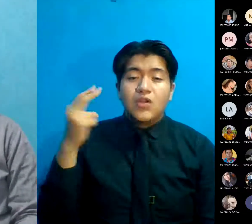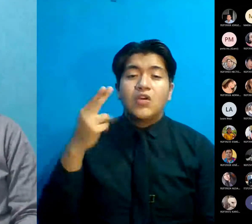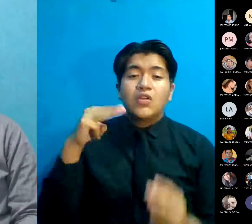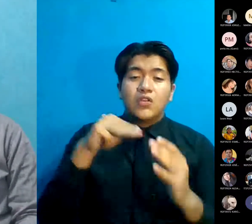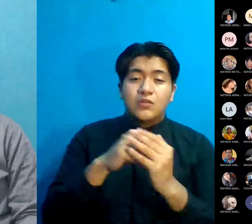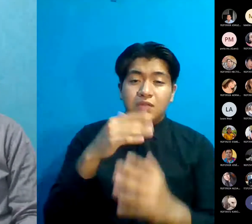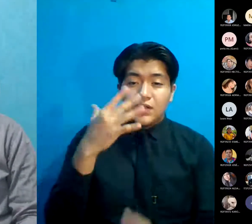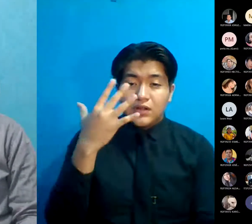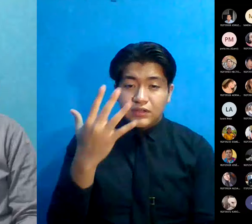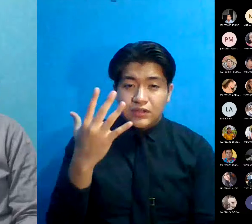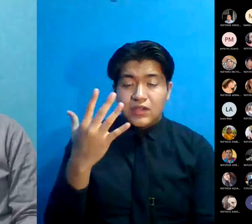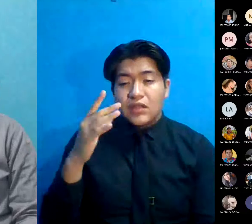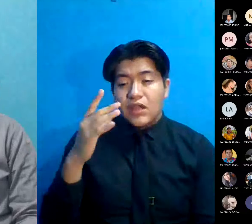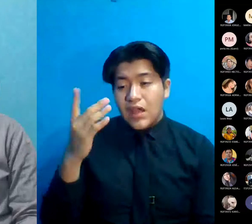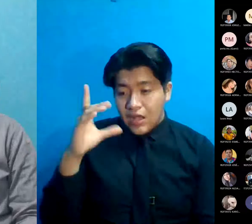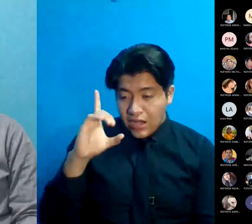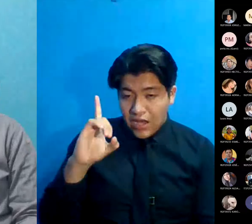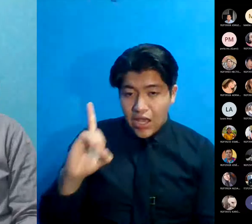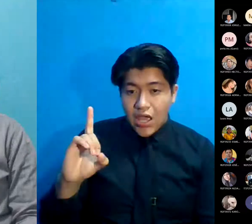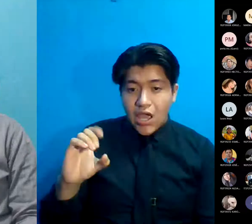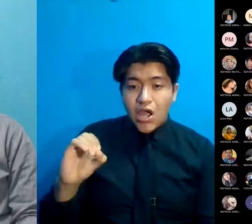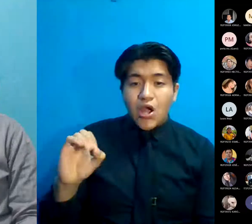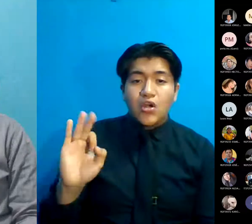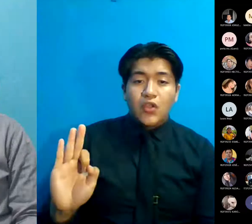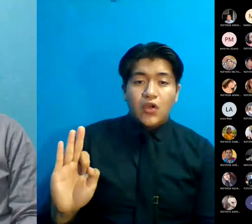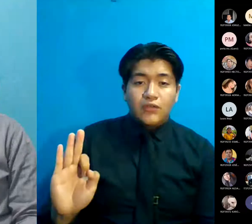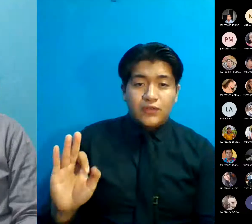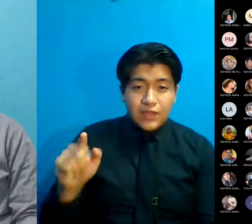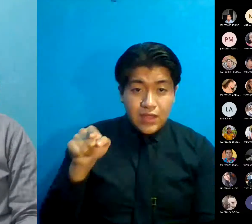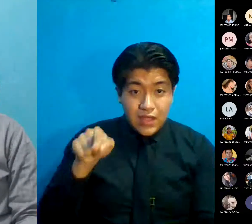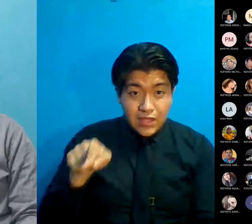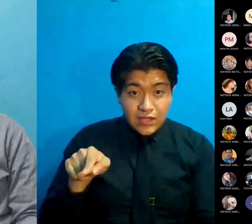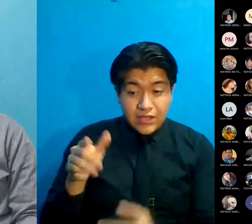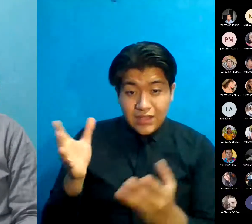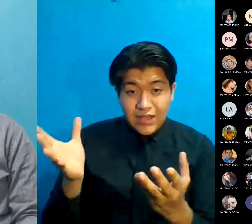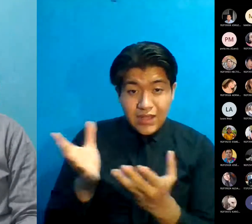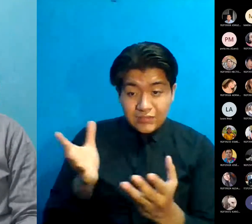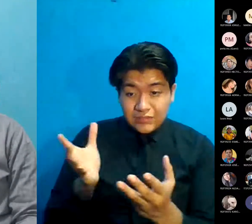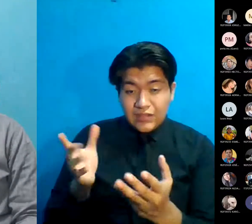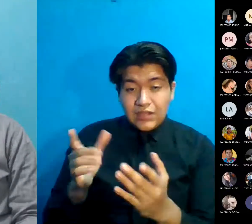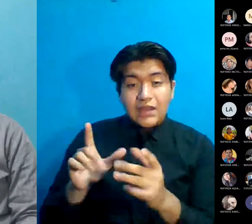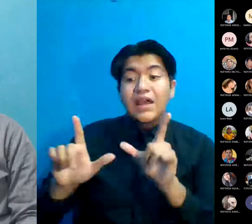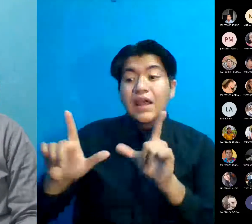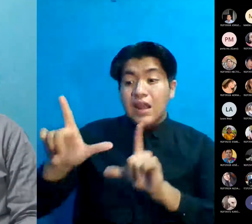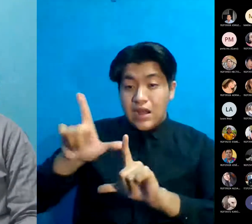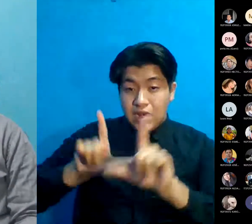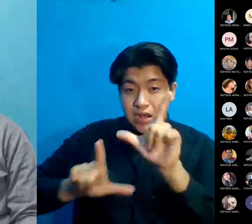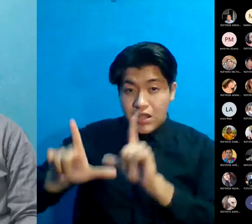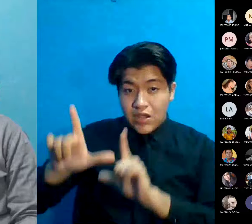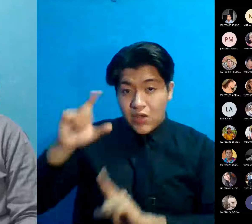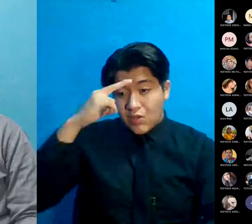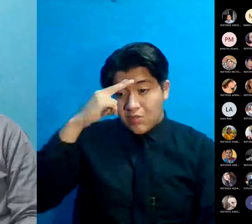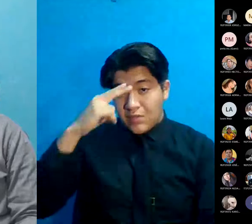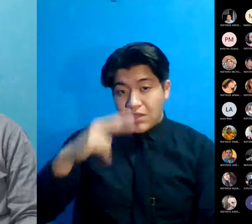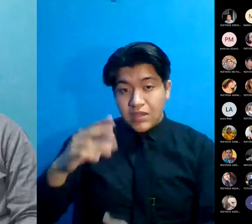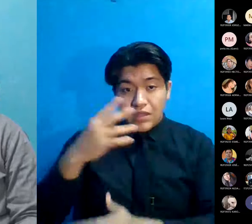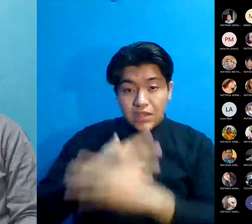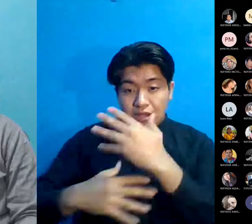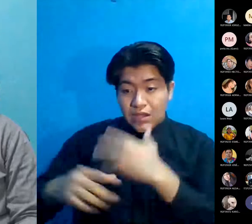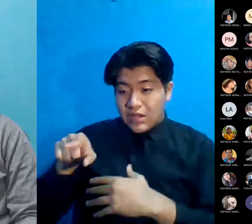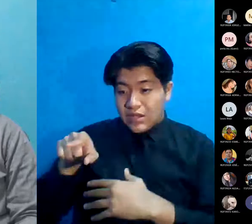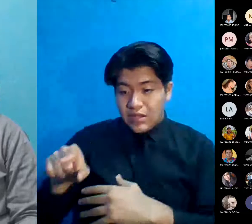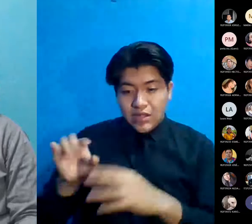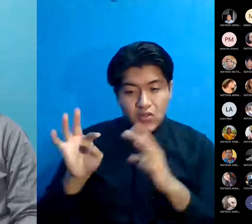el Diario Oficial de la Federación precisamente que la lengua de señas mexicana como lengua oficial,